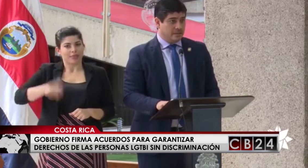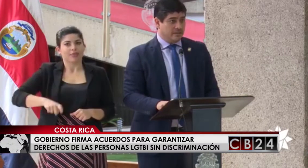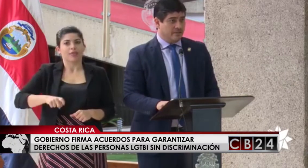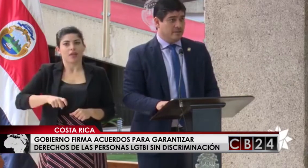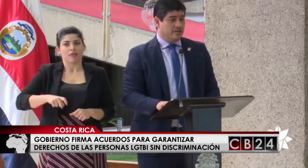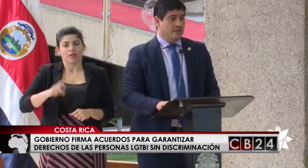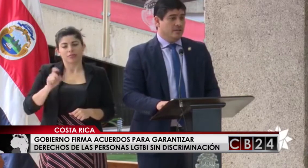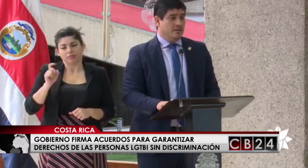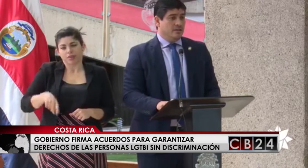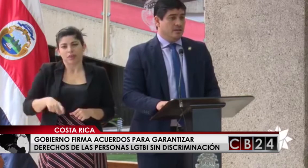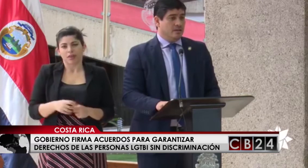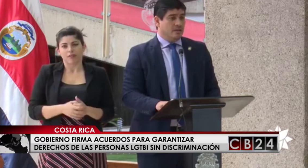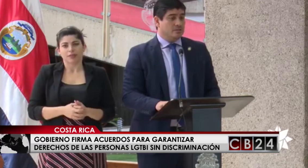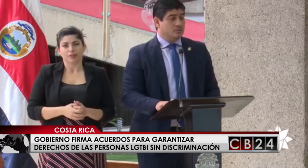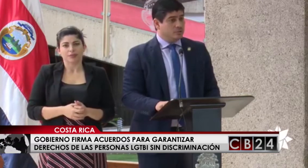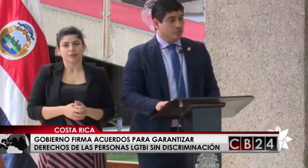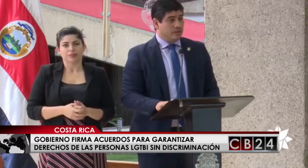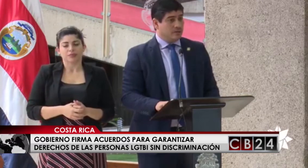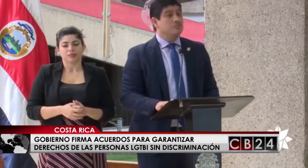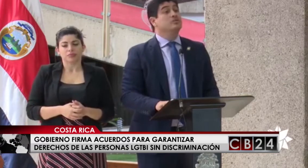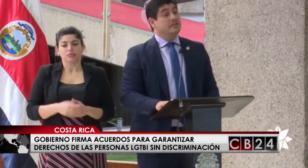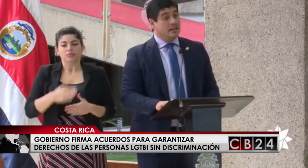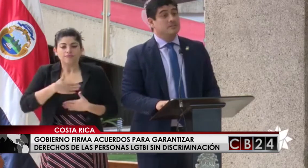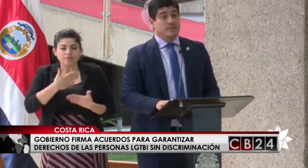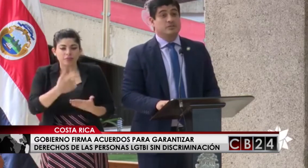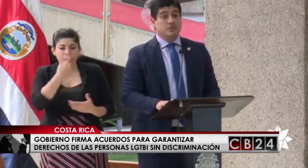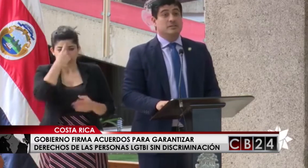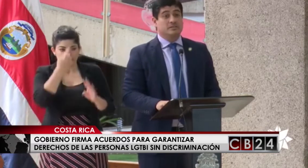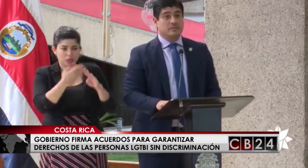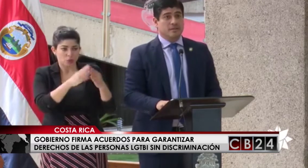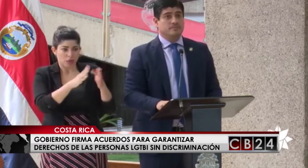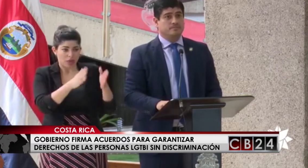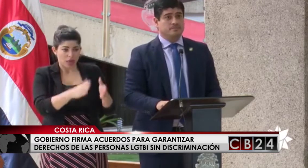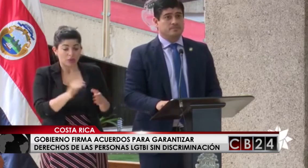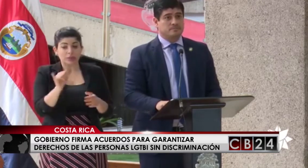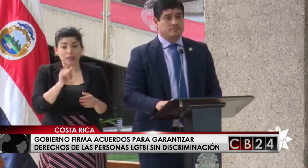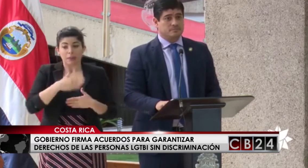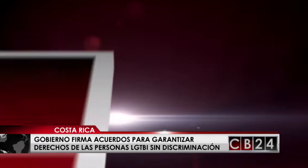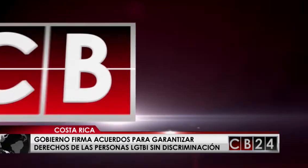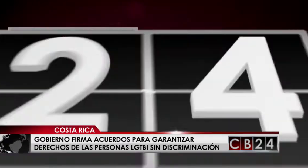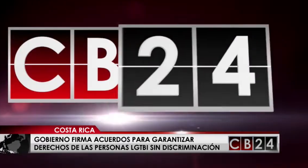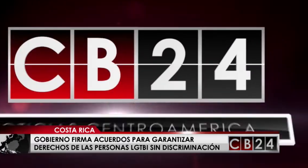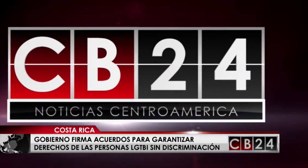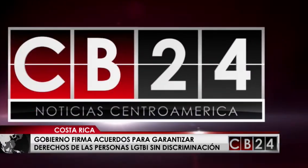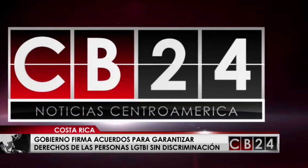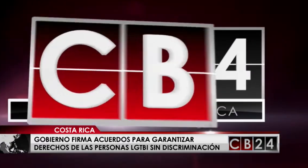y se debe a sus ciudadanos y a las personas también